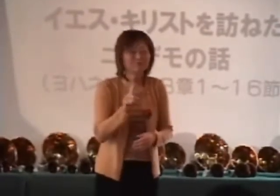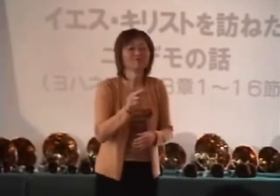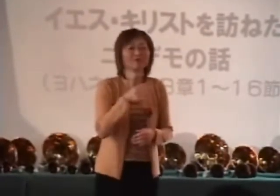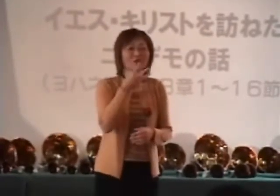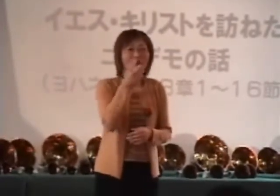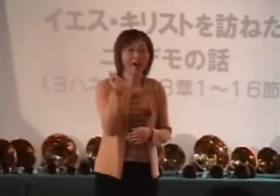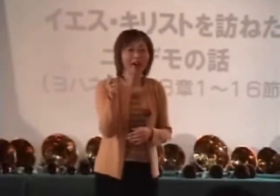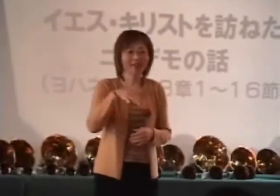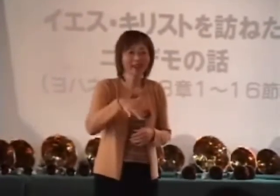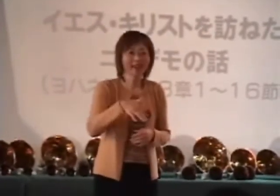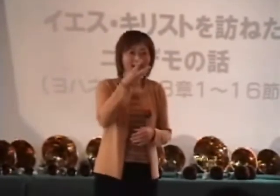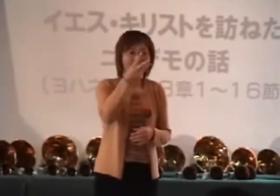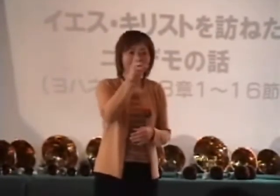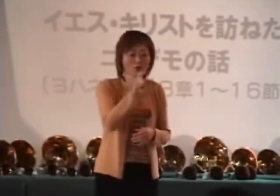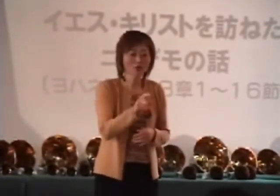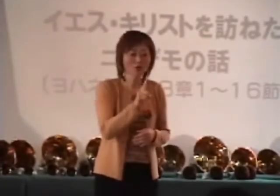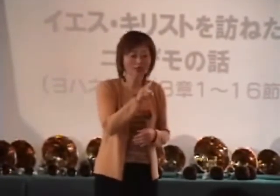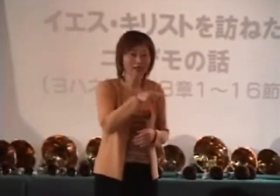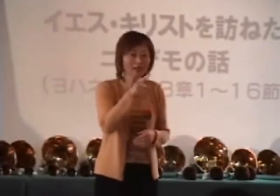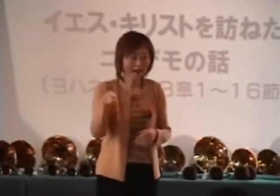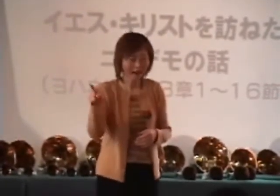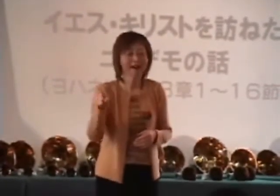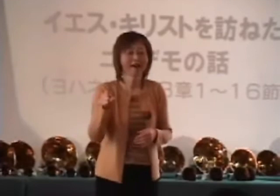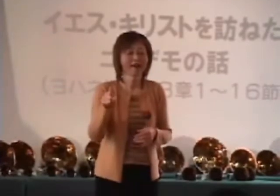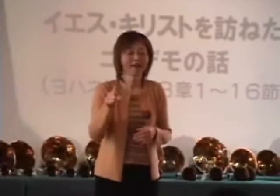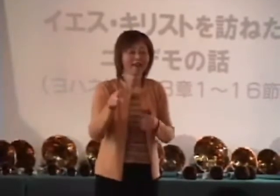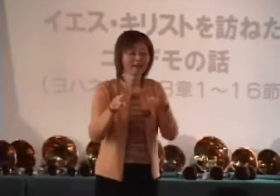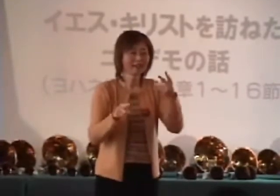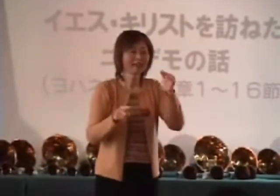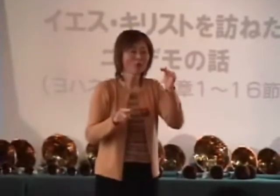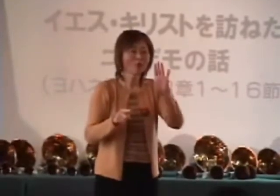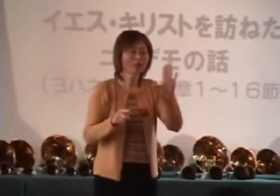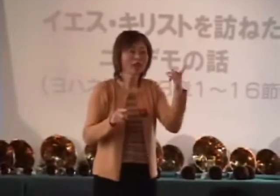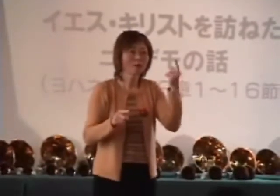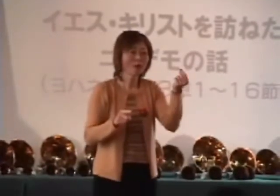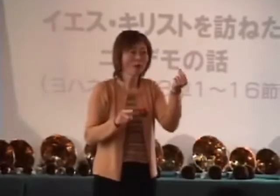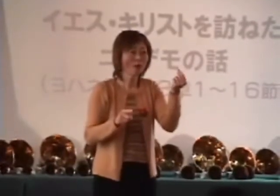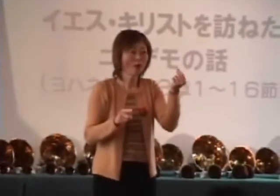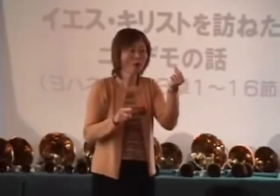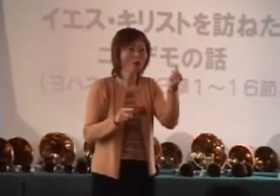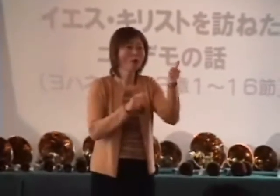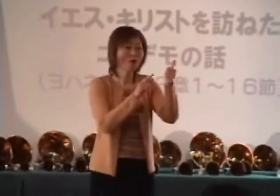ドルカス会による歴をいたします。ニコデモが、